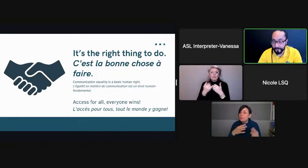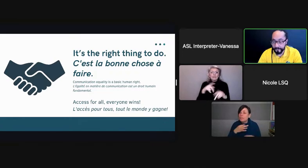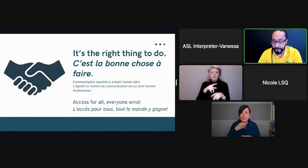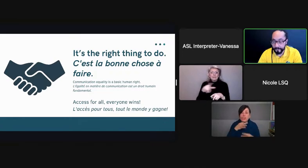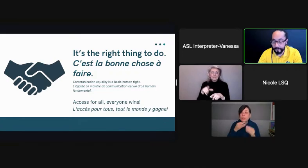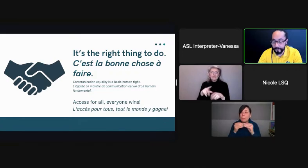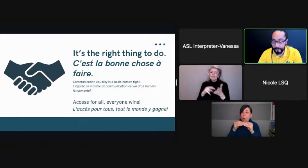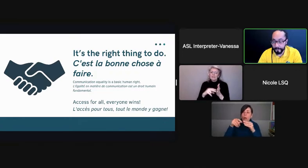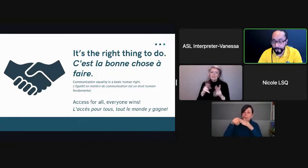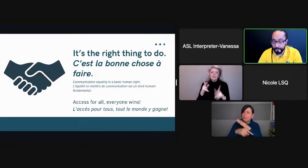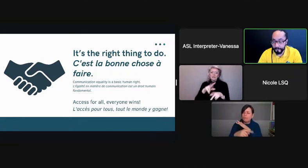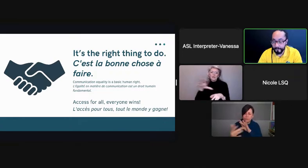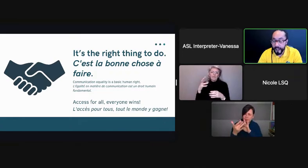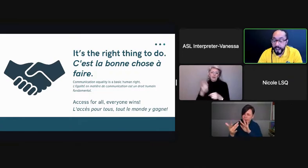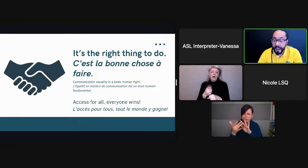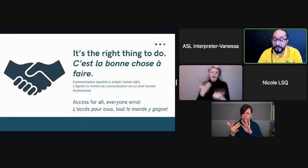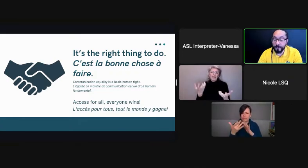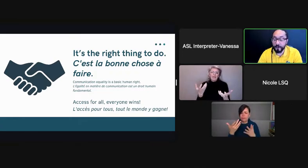gagnent.